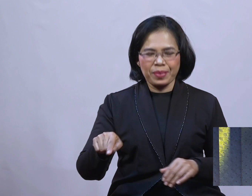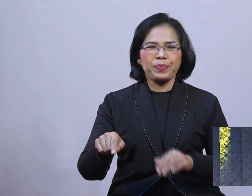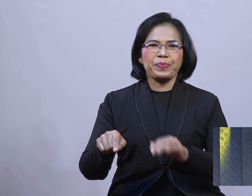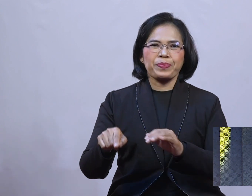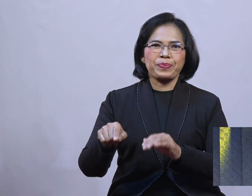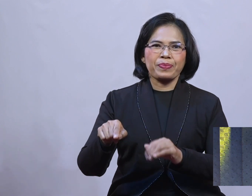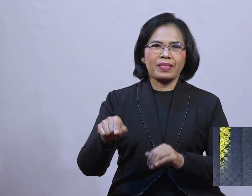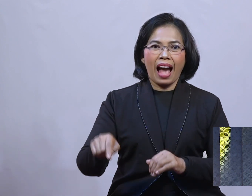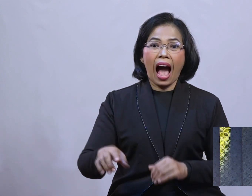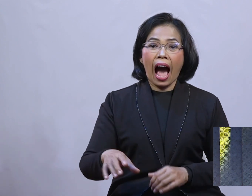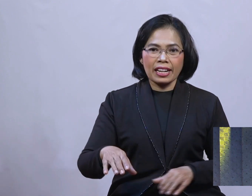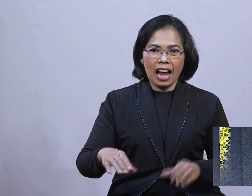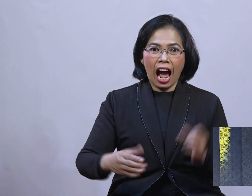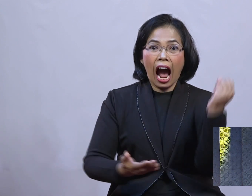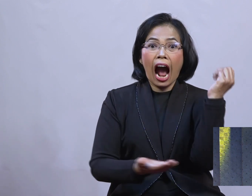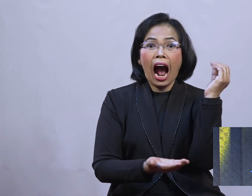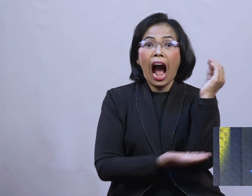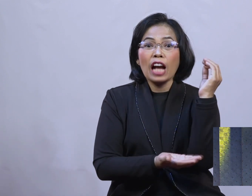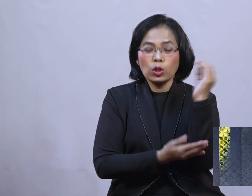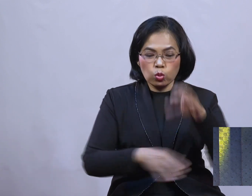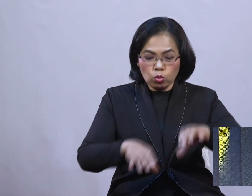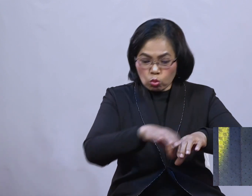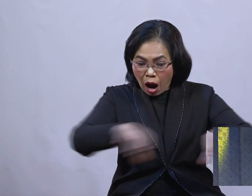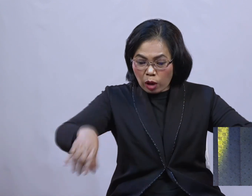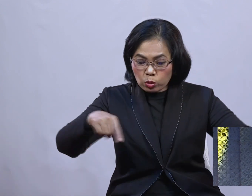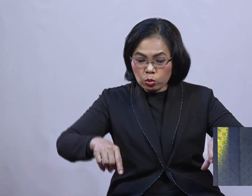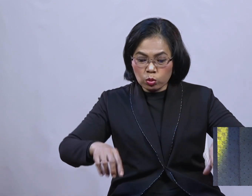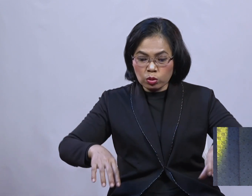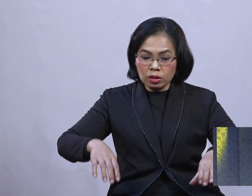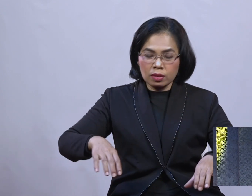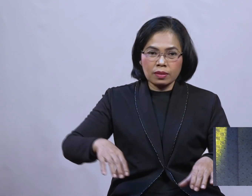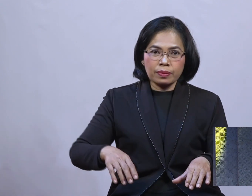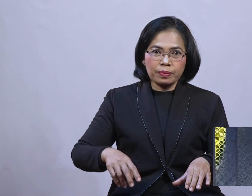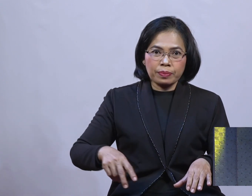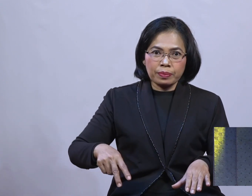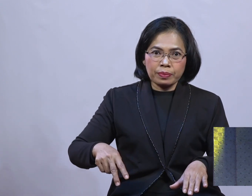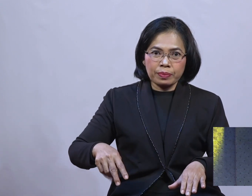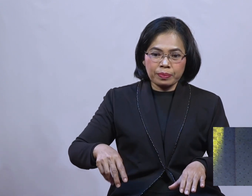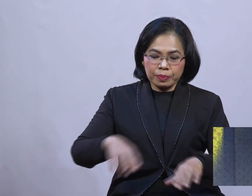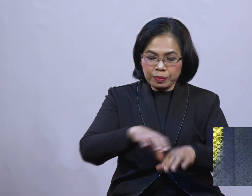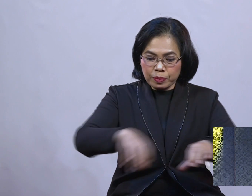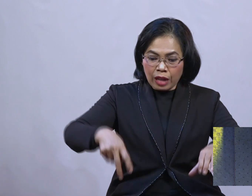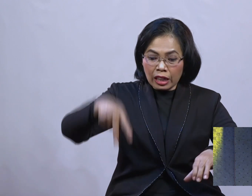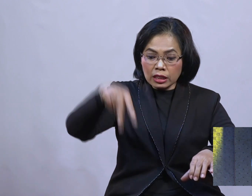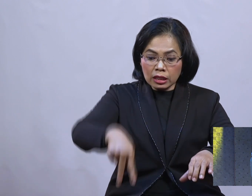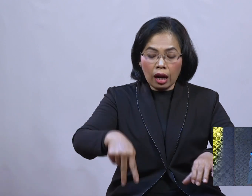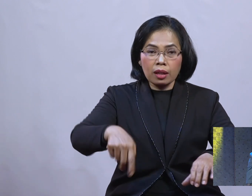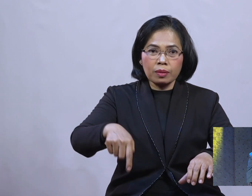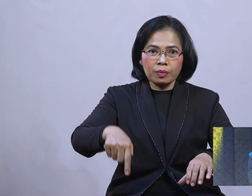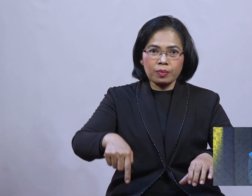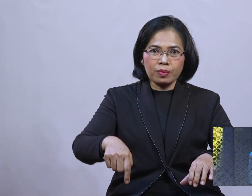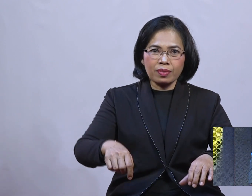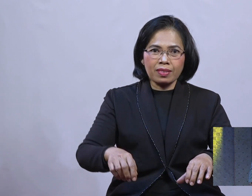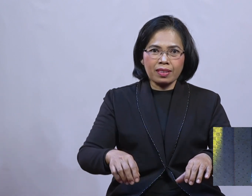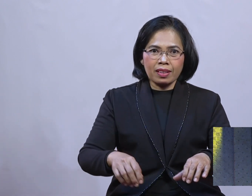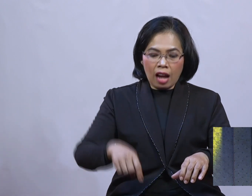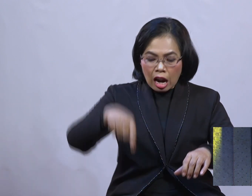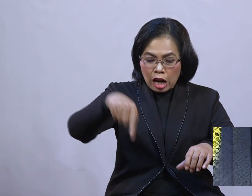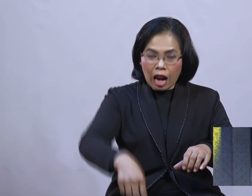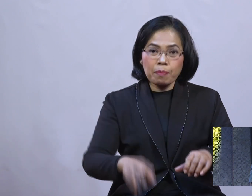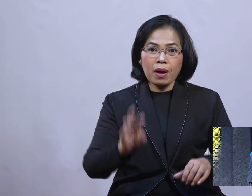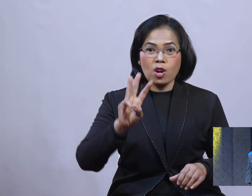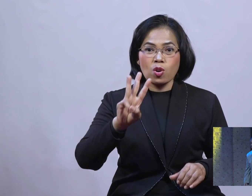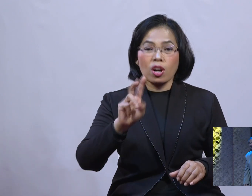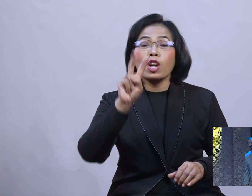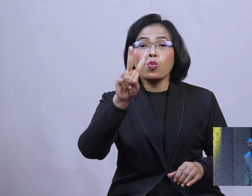ada-ada kayu yang saya injak gede itu Ayu nutupin sebuah lobang cukup besar dalamnya dua meter